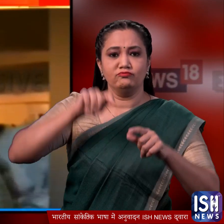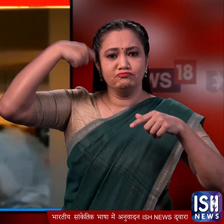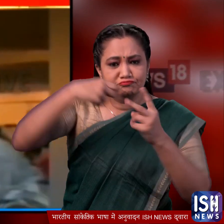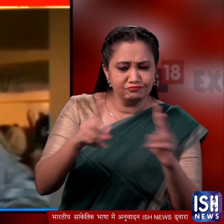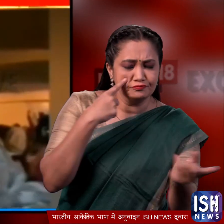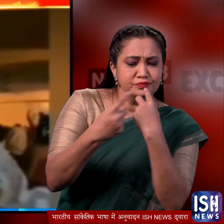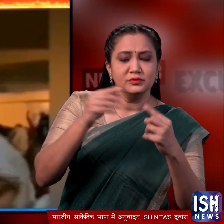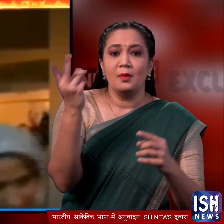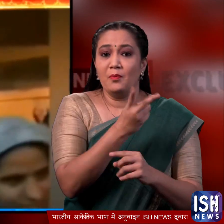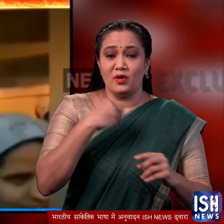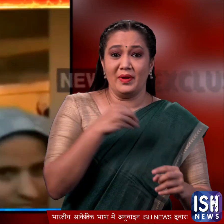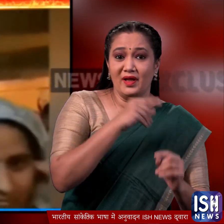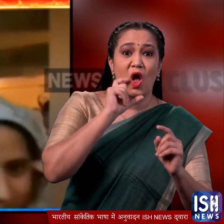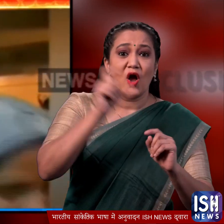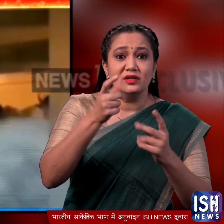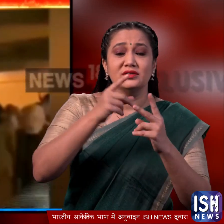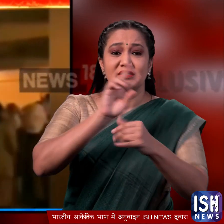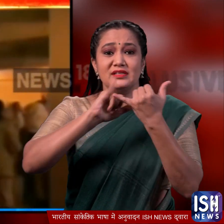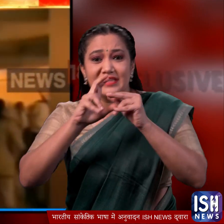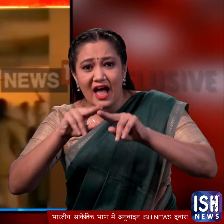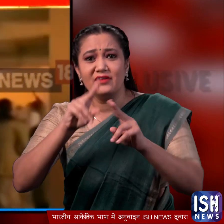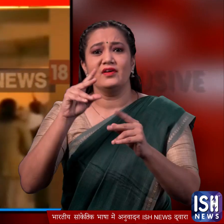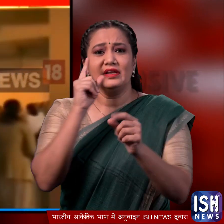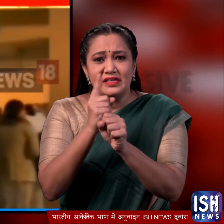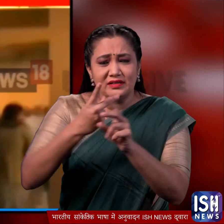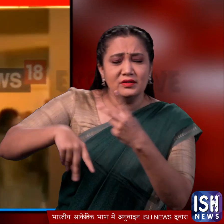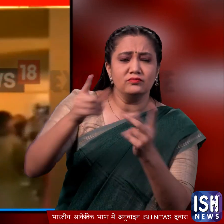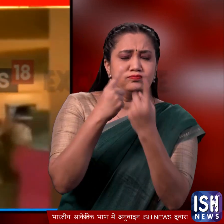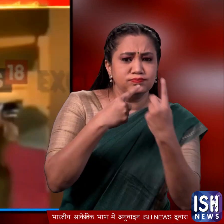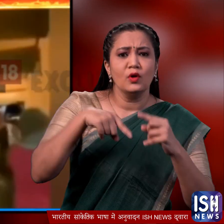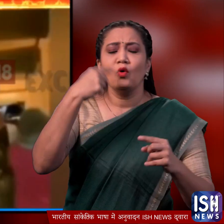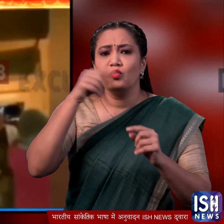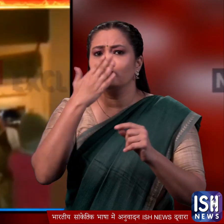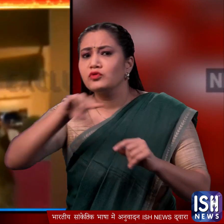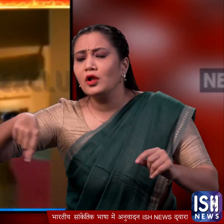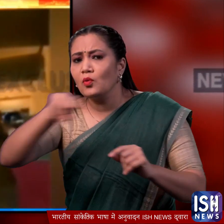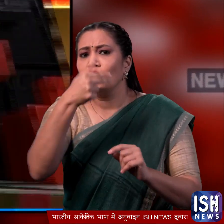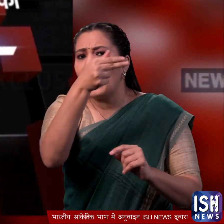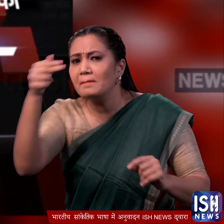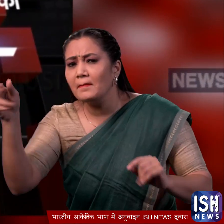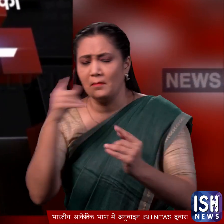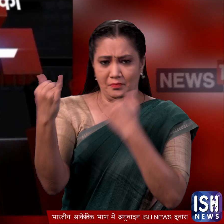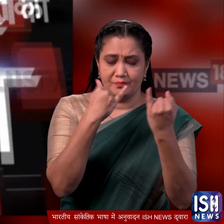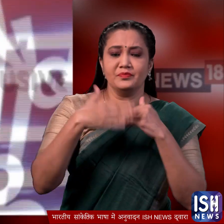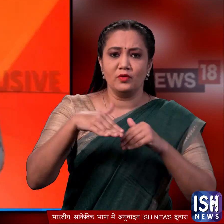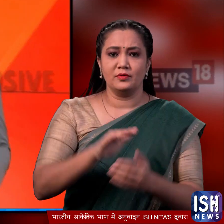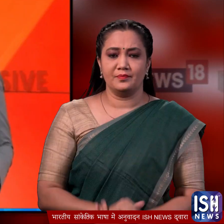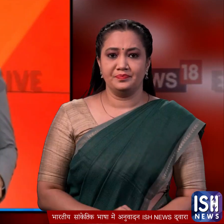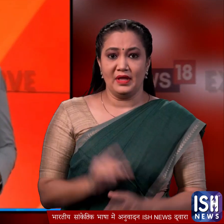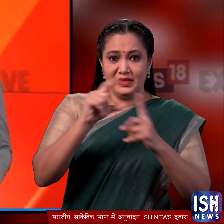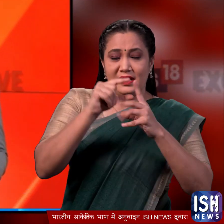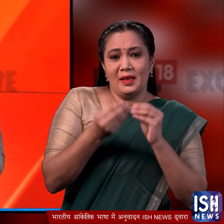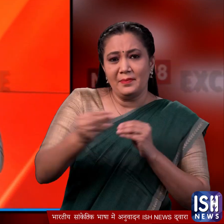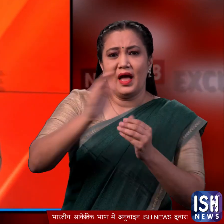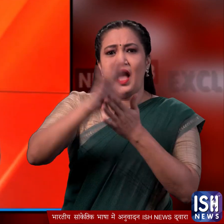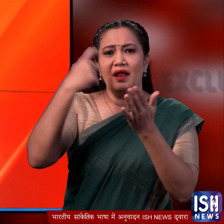है और दोनों मेडिकल कॉलेजों के स्टाफ से पूछताछ कर नारेबाजी करने वाले छात्रों की पहचान करने की कोशिश में लगी है। दिल्ली के पास हरियाणा